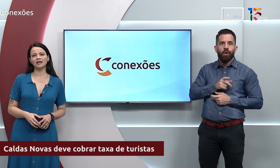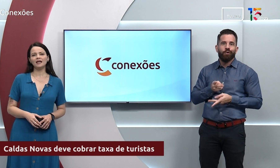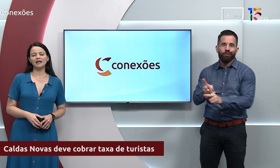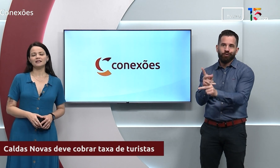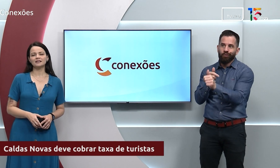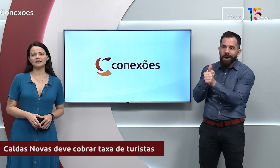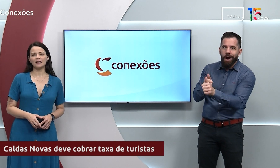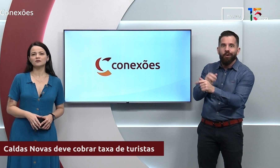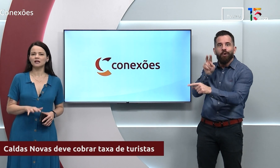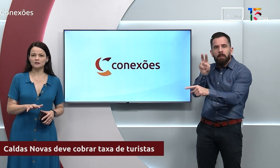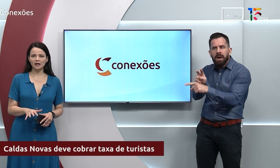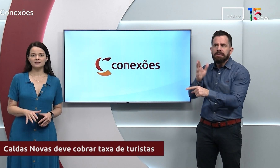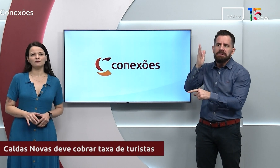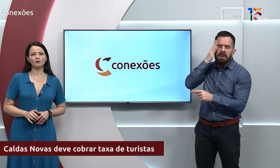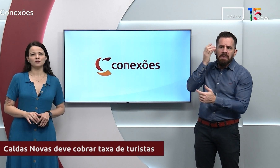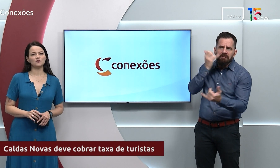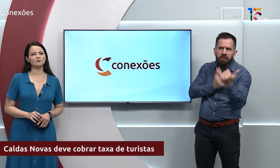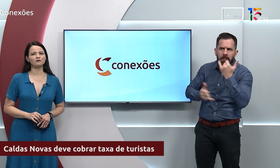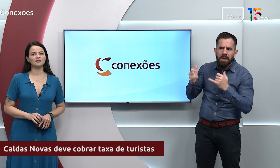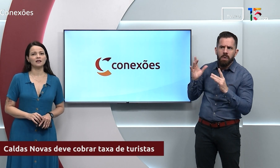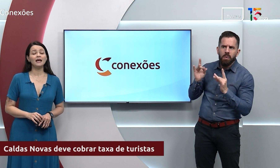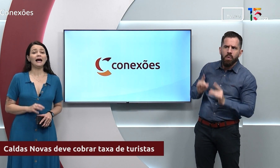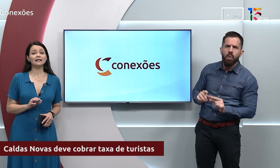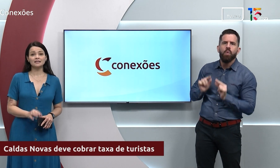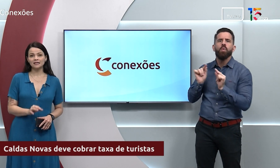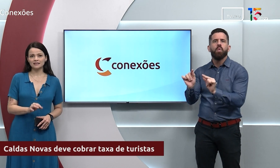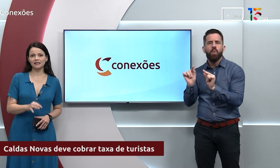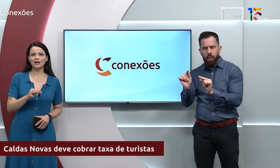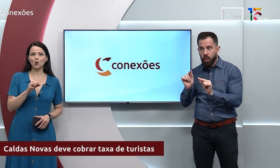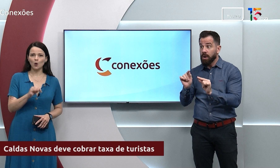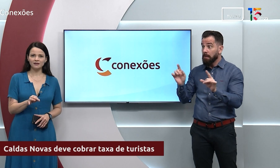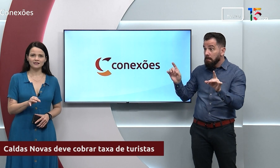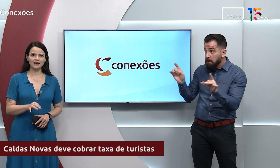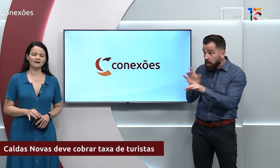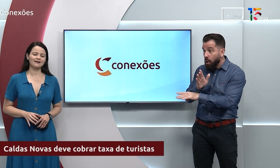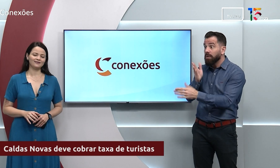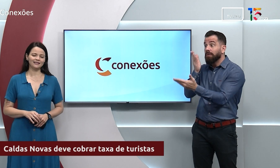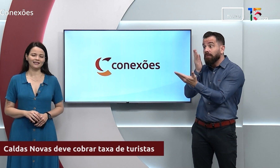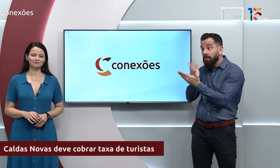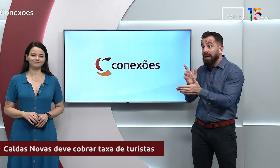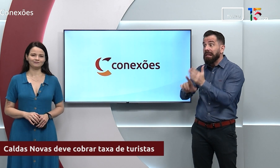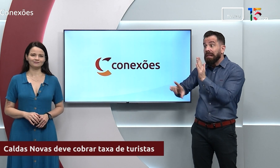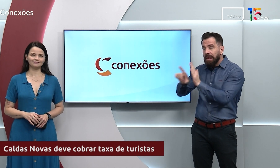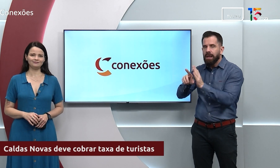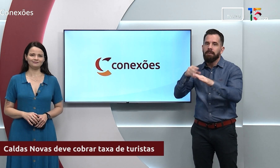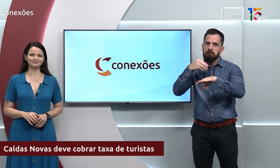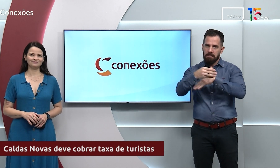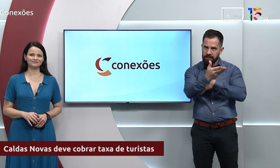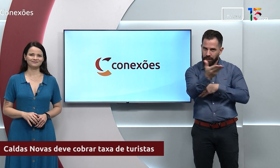acompanhando esses dados e traz mais informações para você assim que essa lei começar a valer.